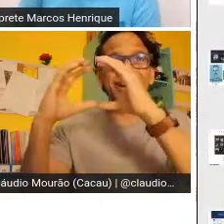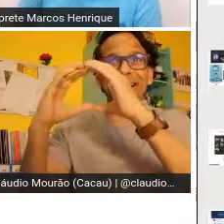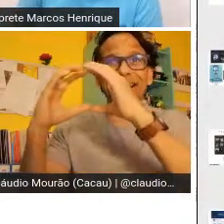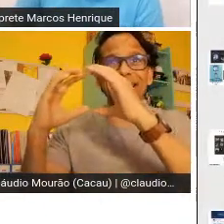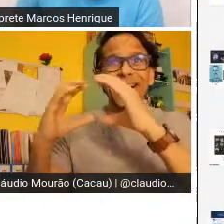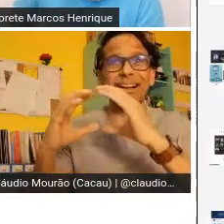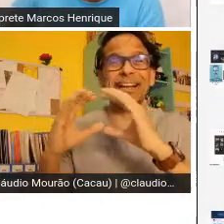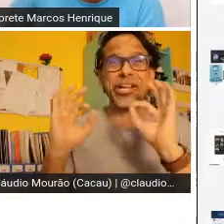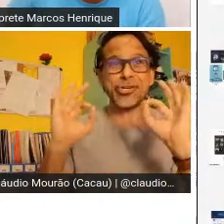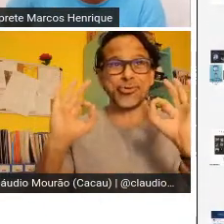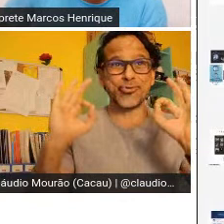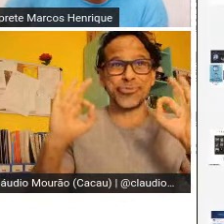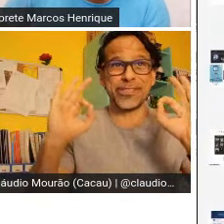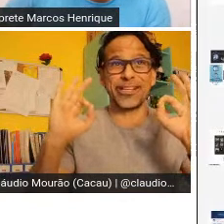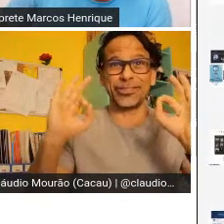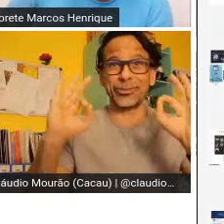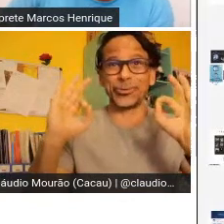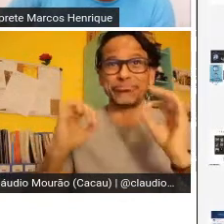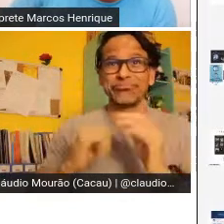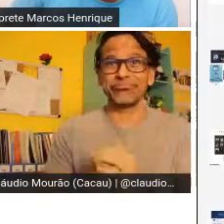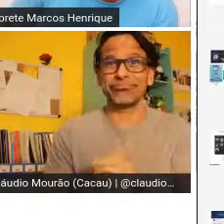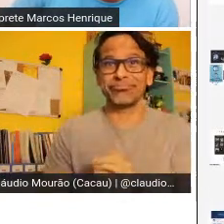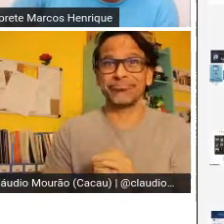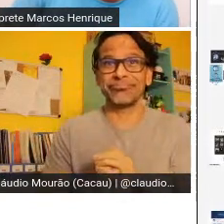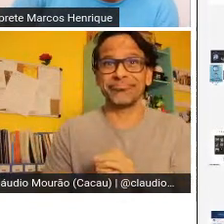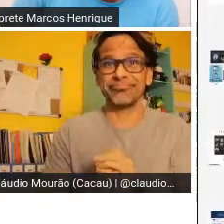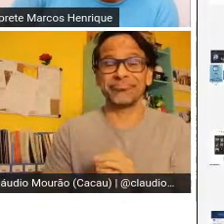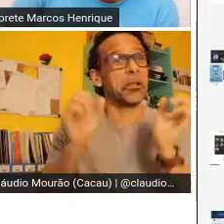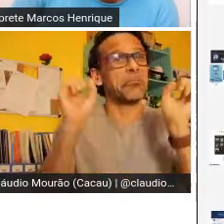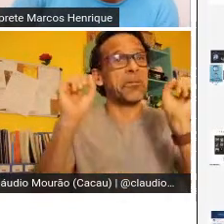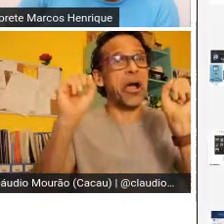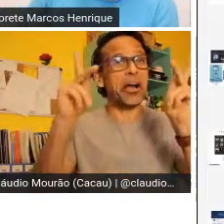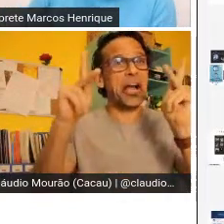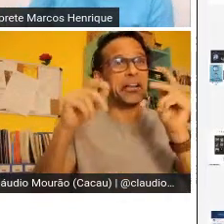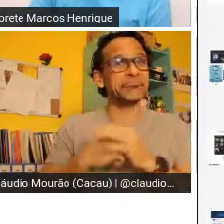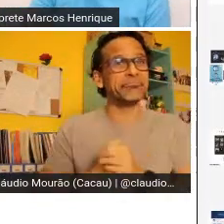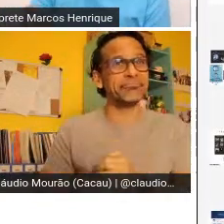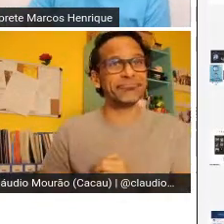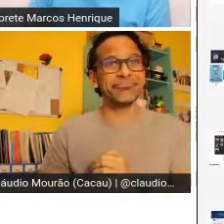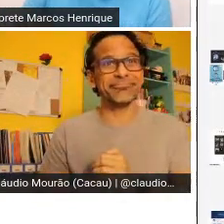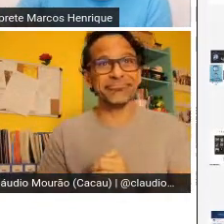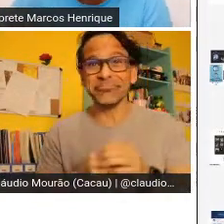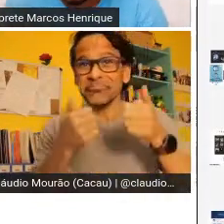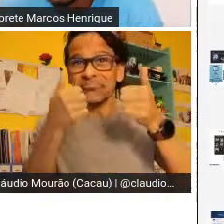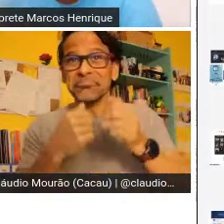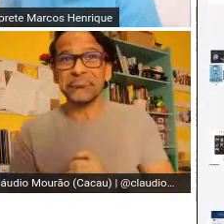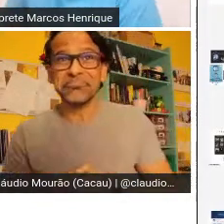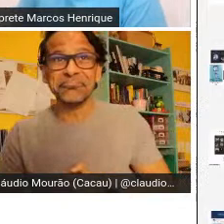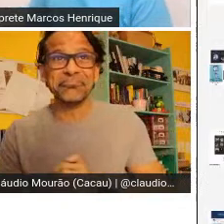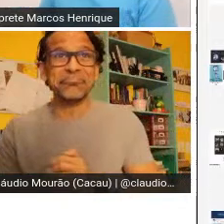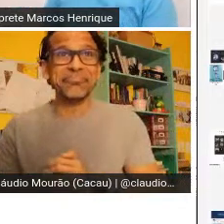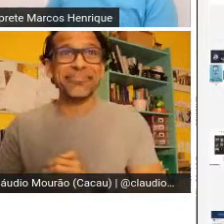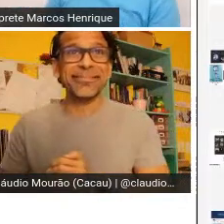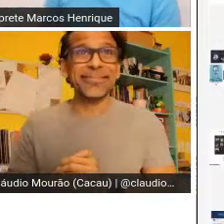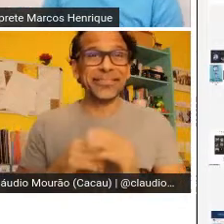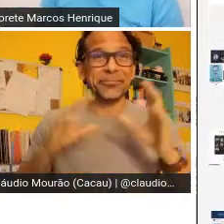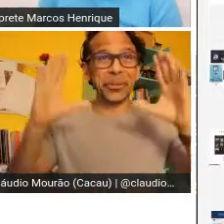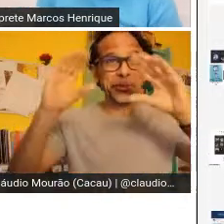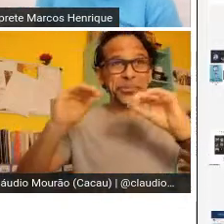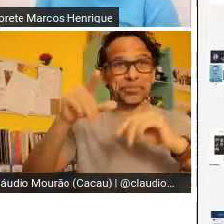e como vocês estão vendo slide existem tópicos